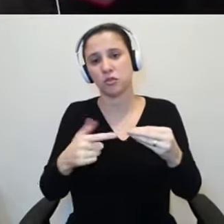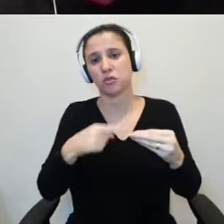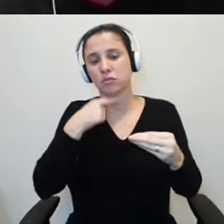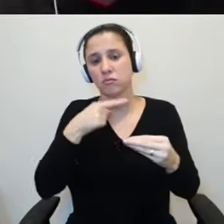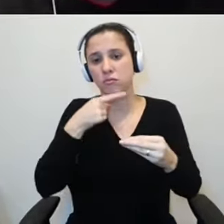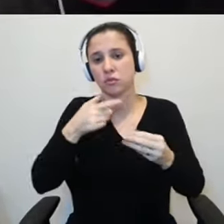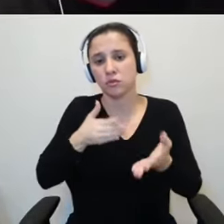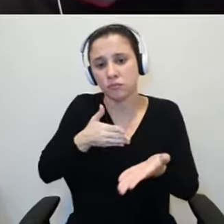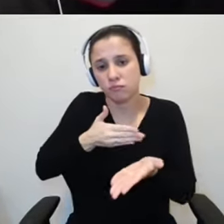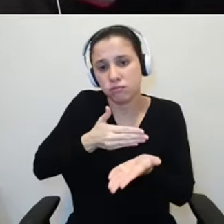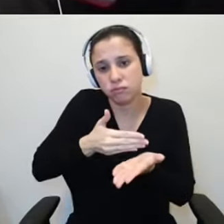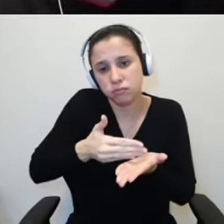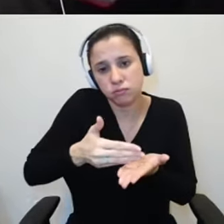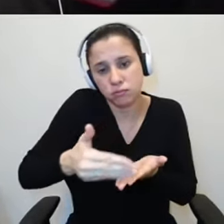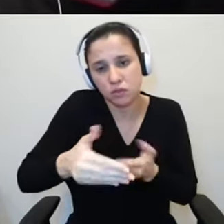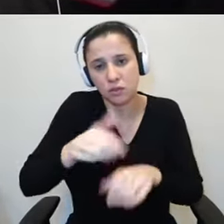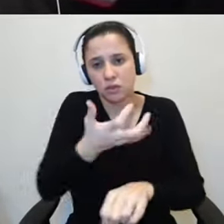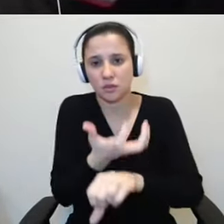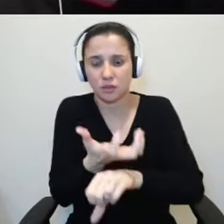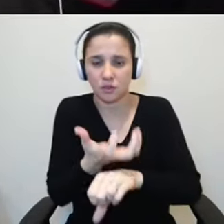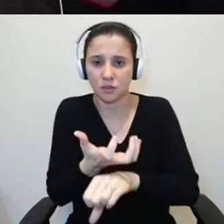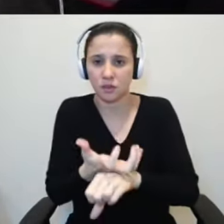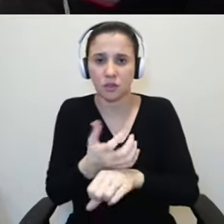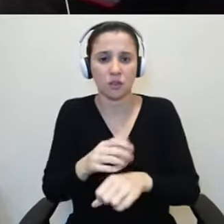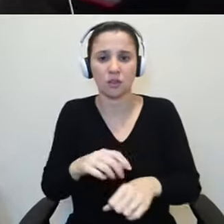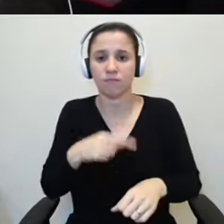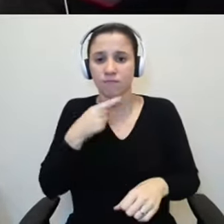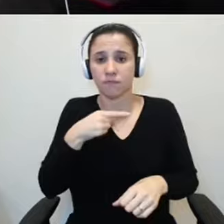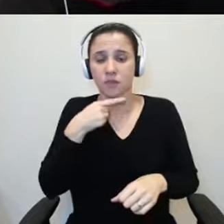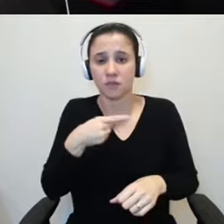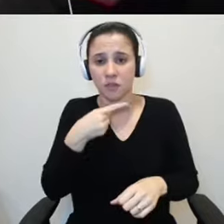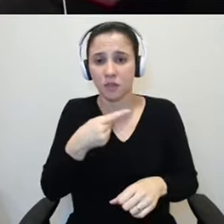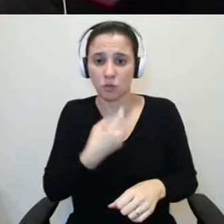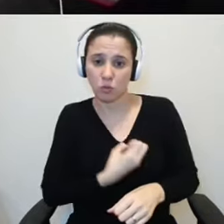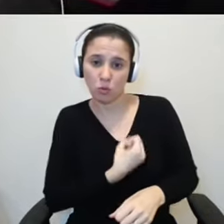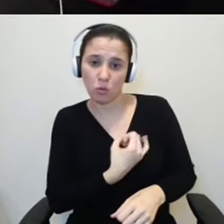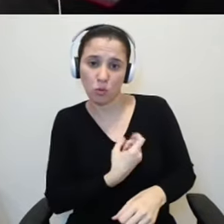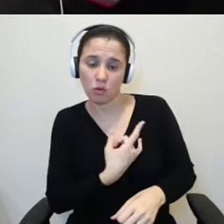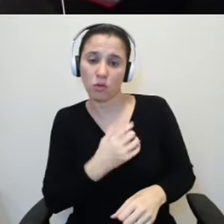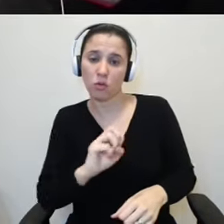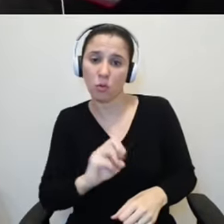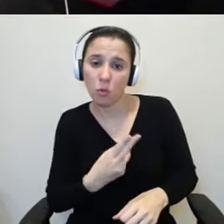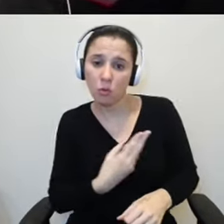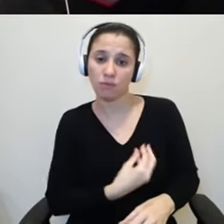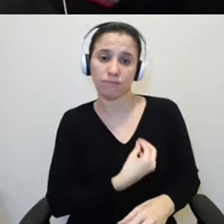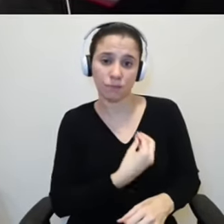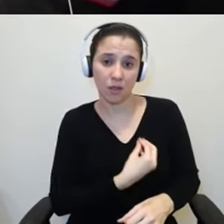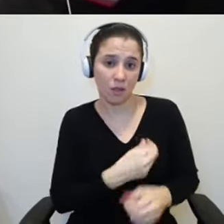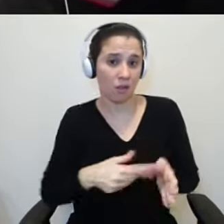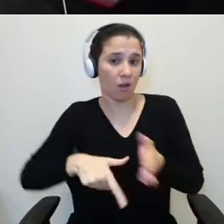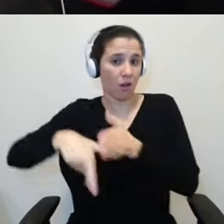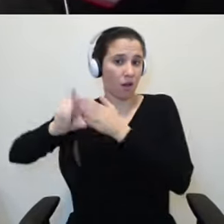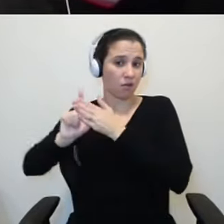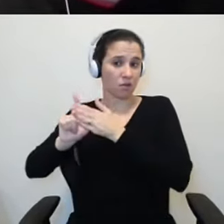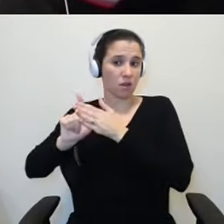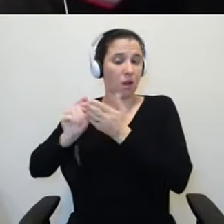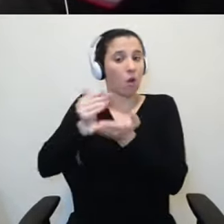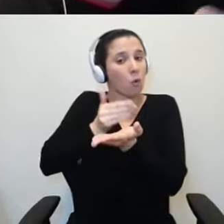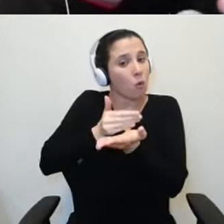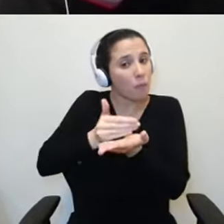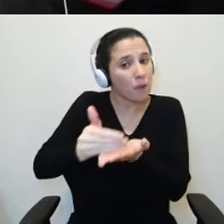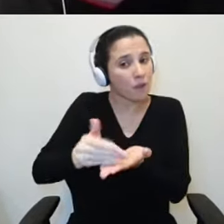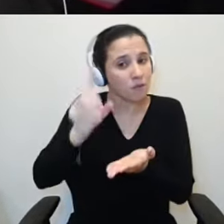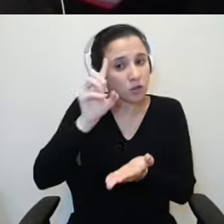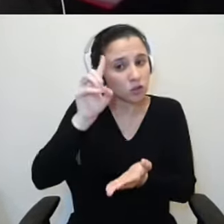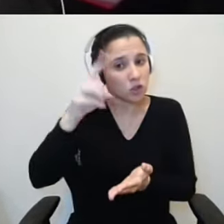disciplina e nem da nota e nem da presença. A partir do dia 20 de julho, todas as atividades que